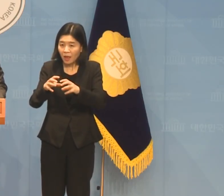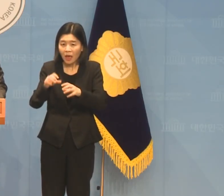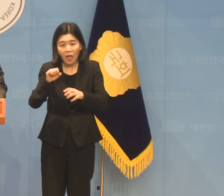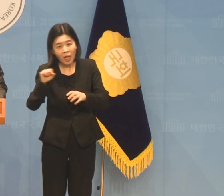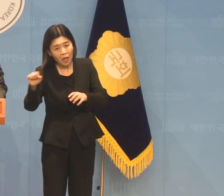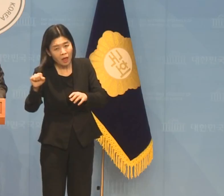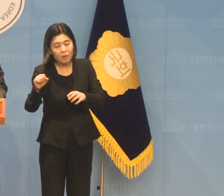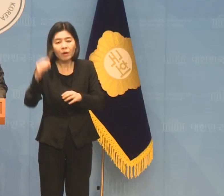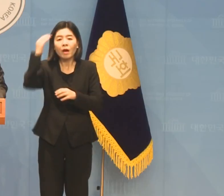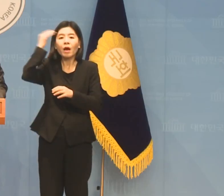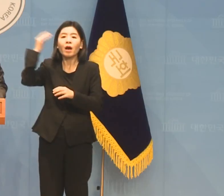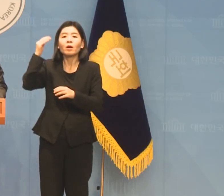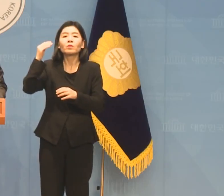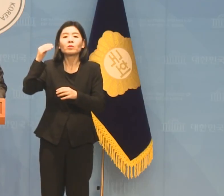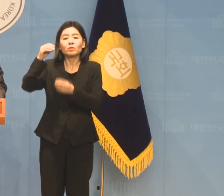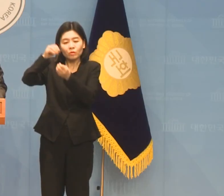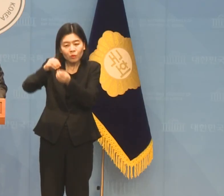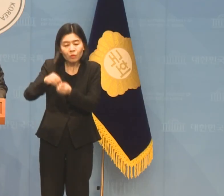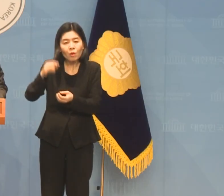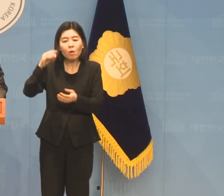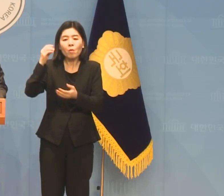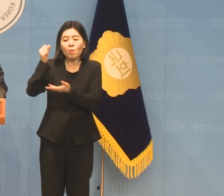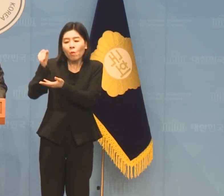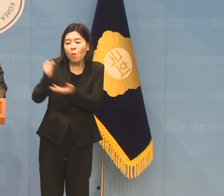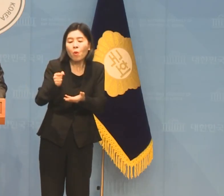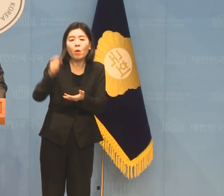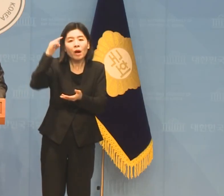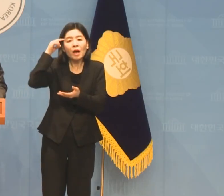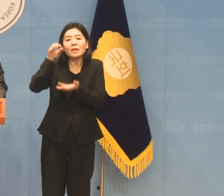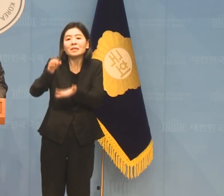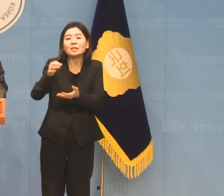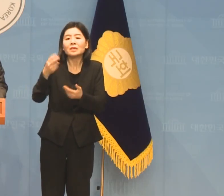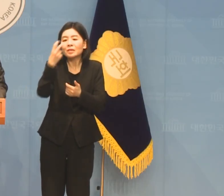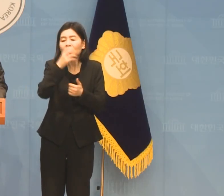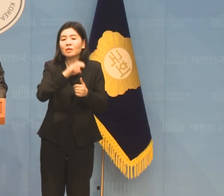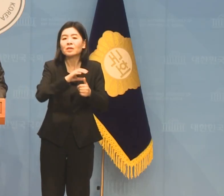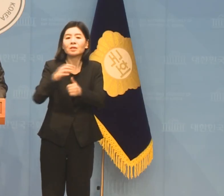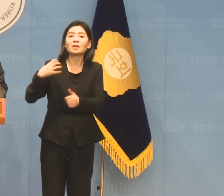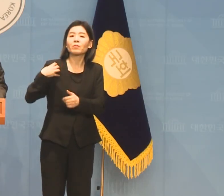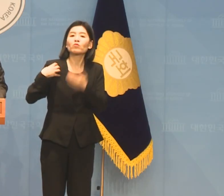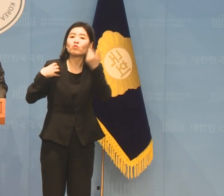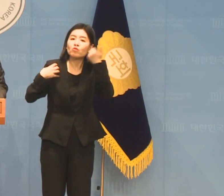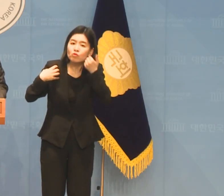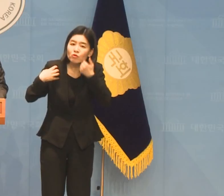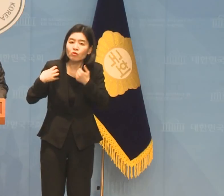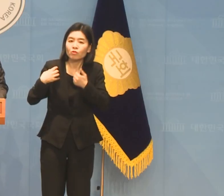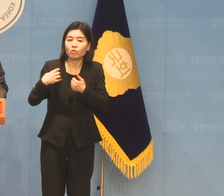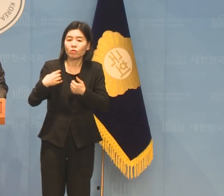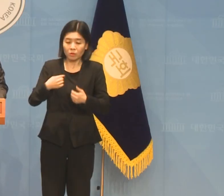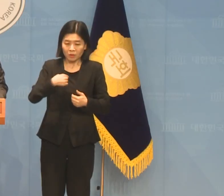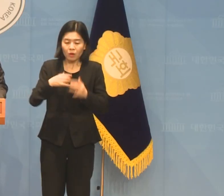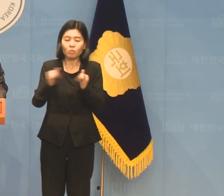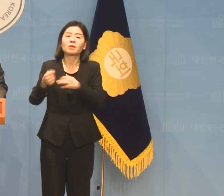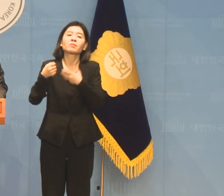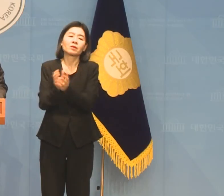할 정통 보수의 가치를 누가 세울 수 있겠습니까? 저는 국민의힘을 사랑합니다. 그리고 원내 여러 선배